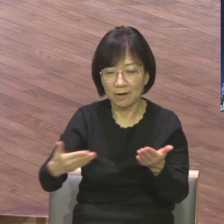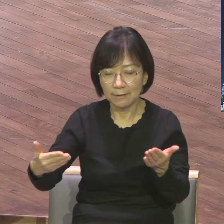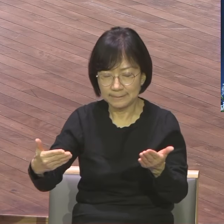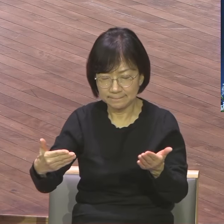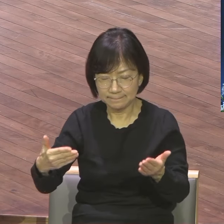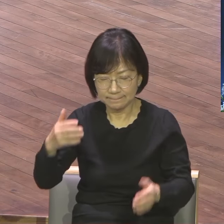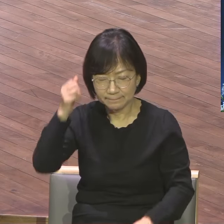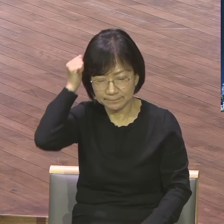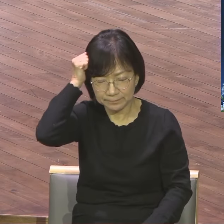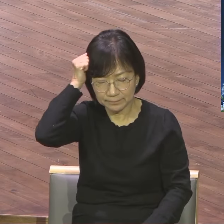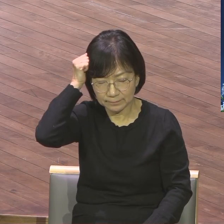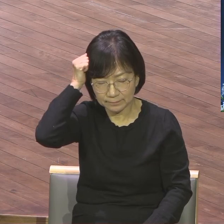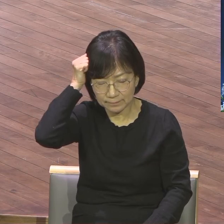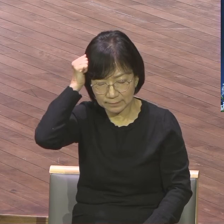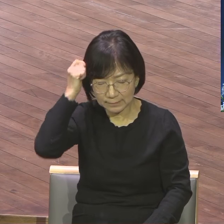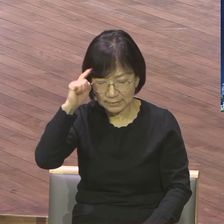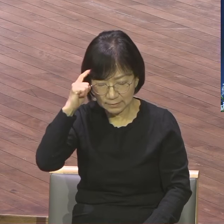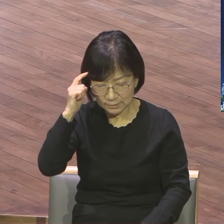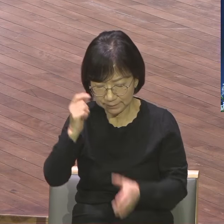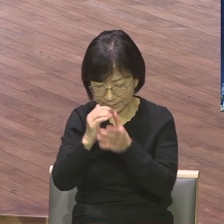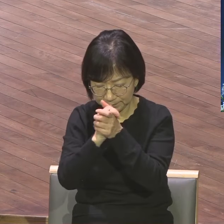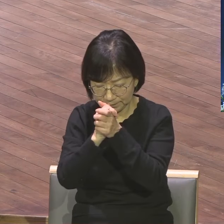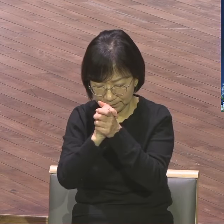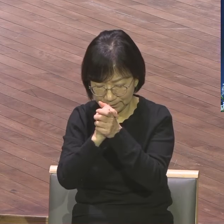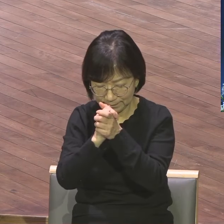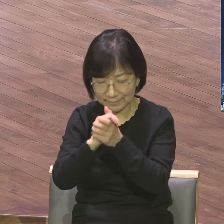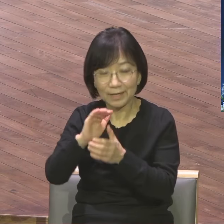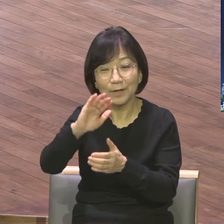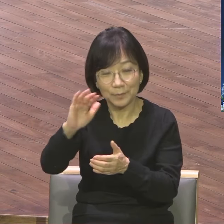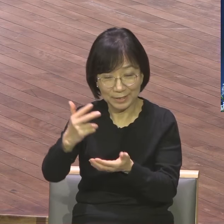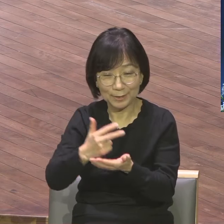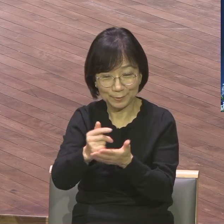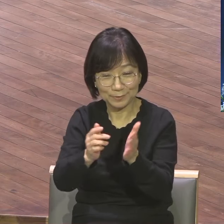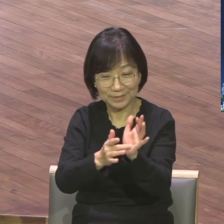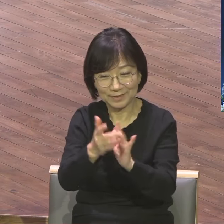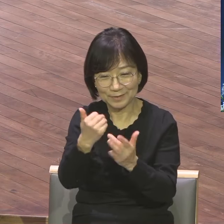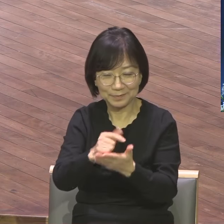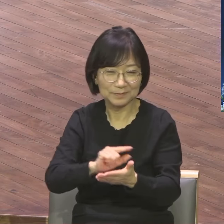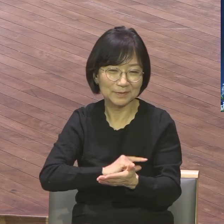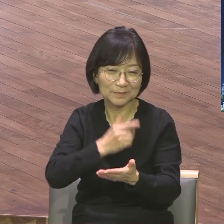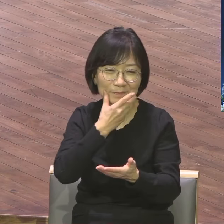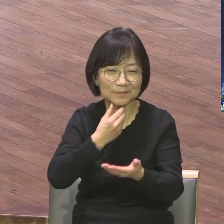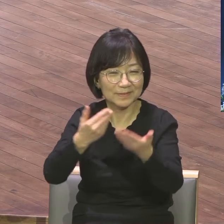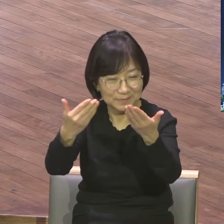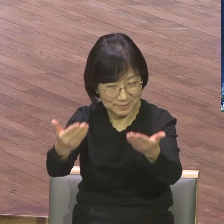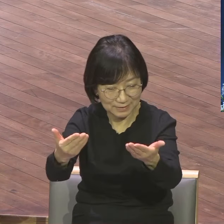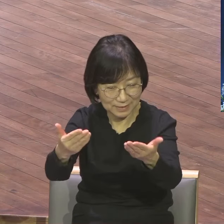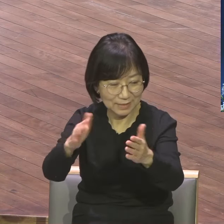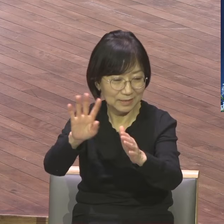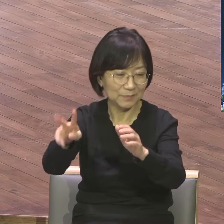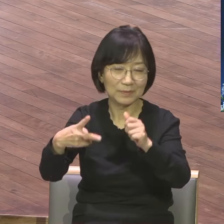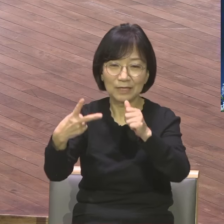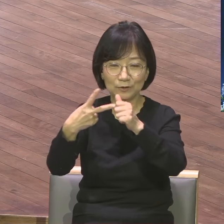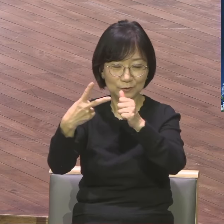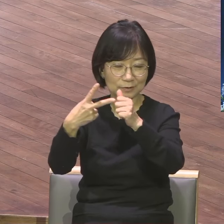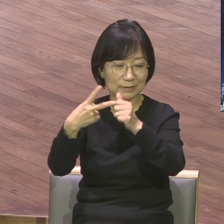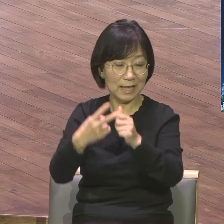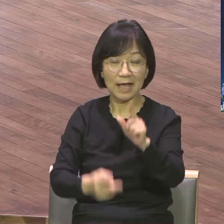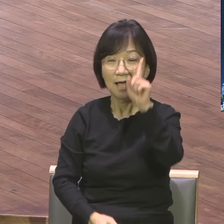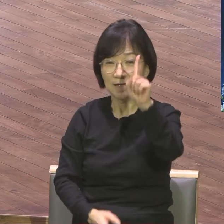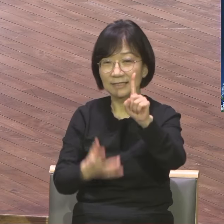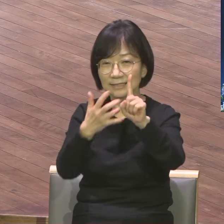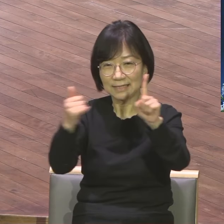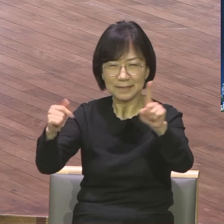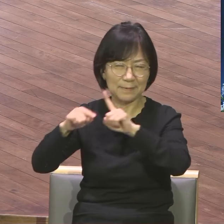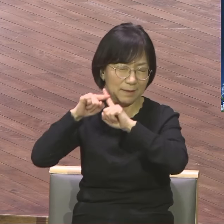기도하는 귀한 시간 되기를 예수 그리스도의 이름으로 축복합니다. 두 번째입니다. 한 사람의 순교입니다. 사도행전